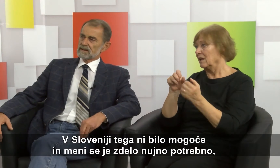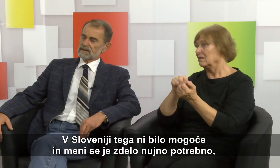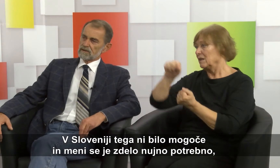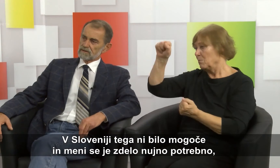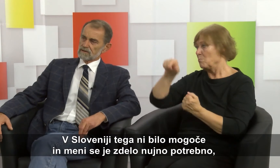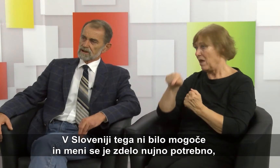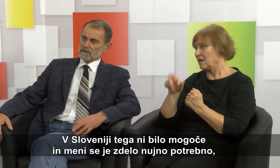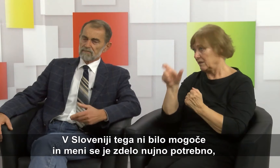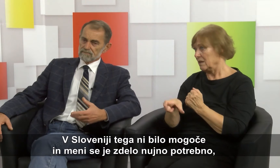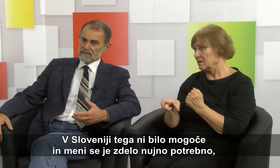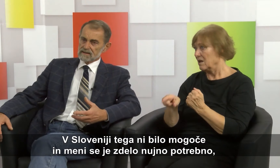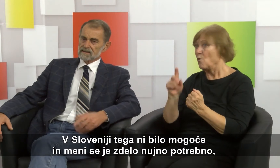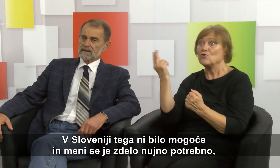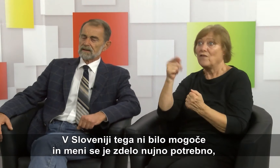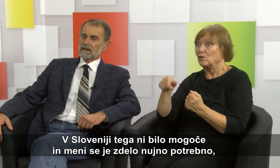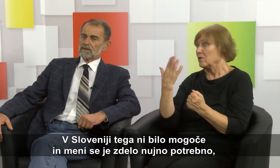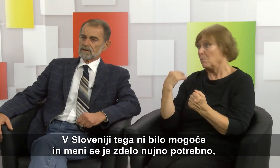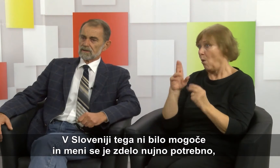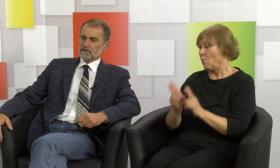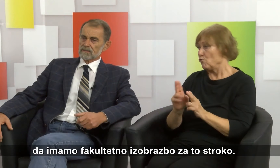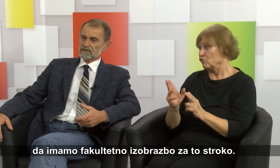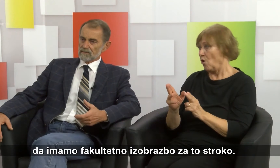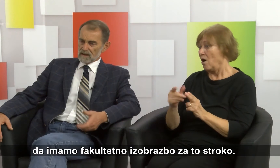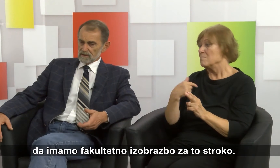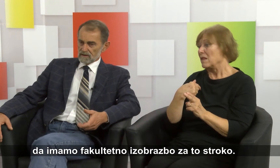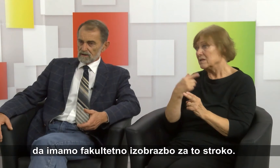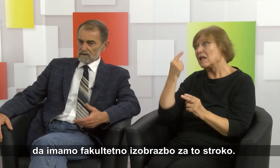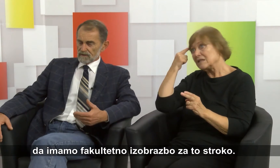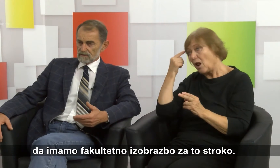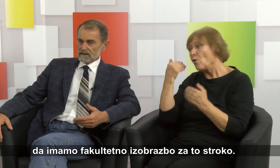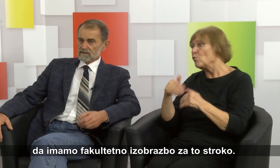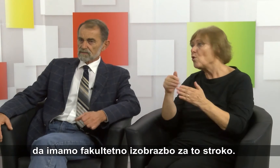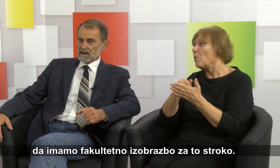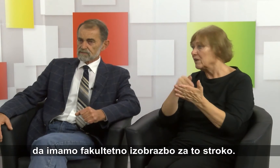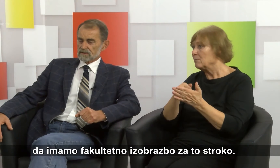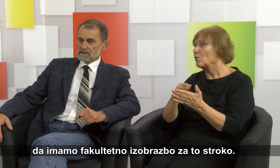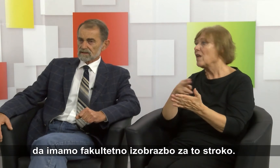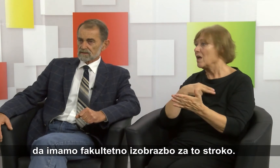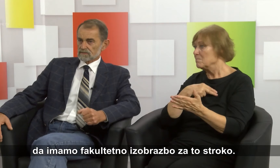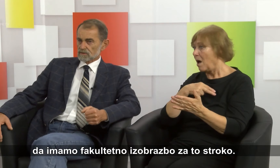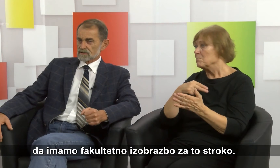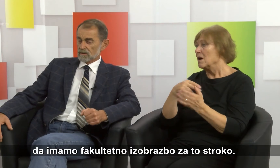ni bilo mogoče. No in meni se je zdel nujno potrebno, da imamo fakultetno izobrazbo za to stroko,